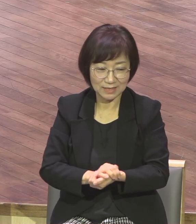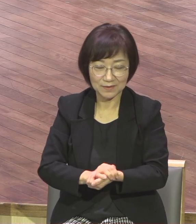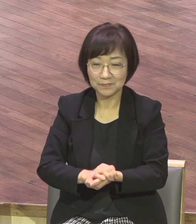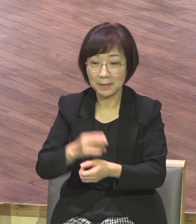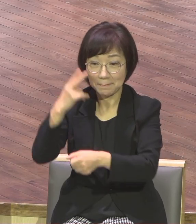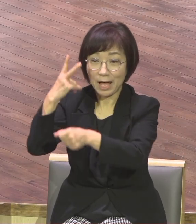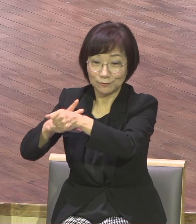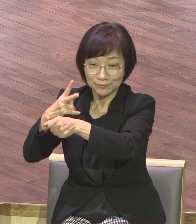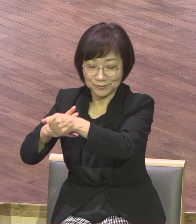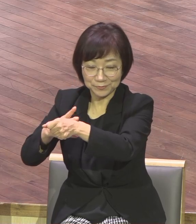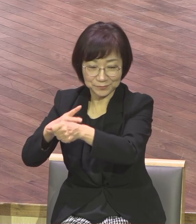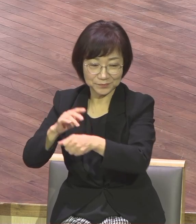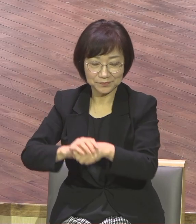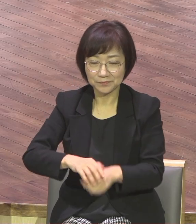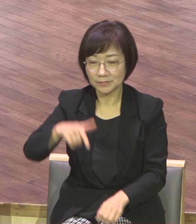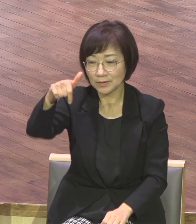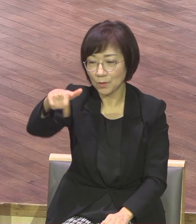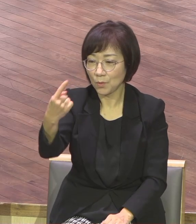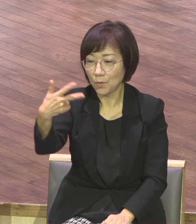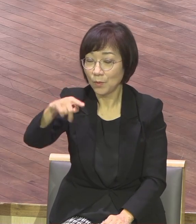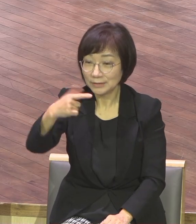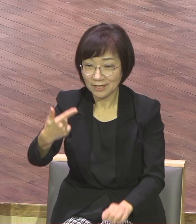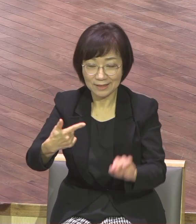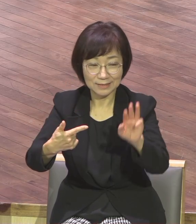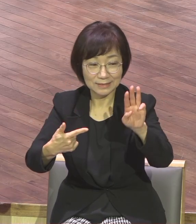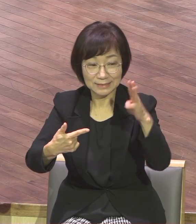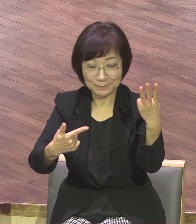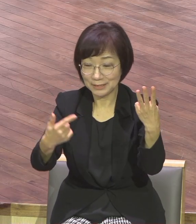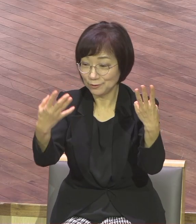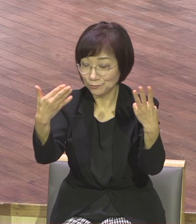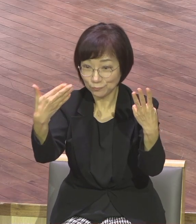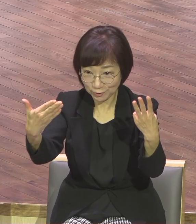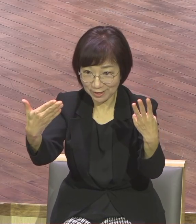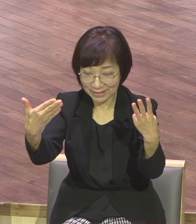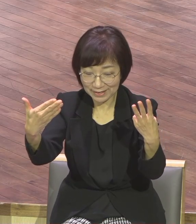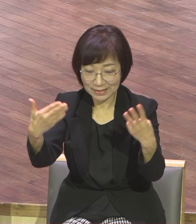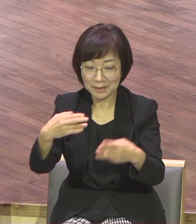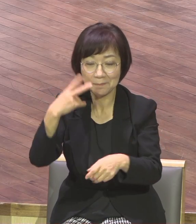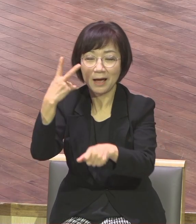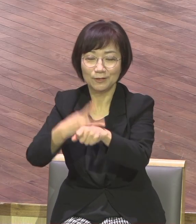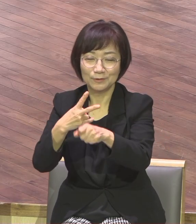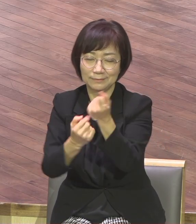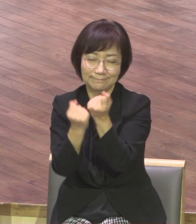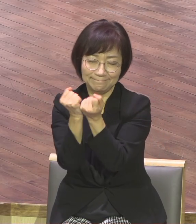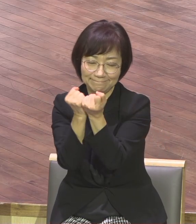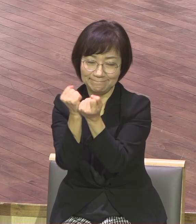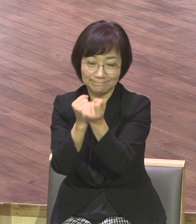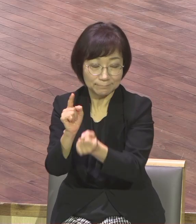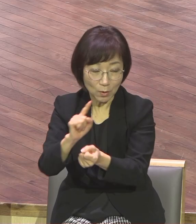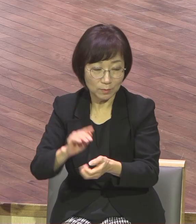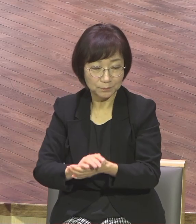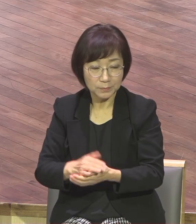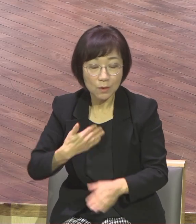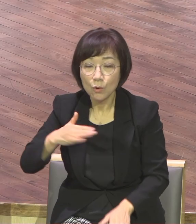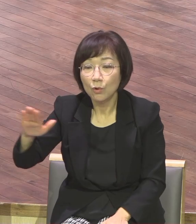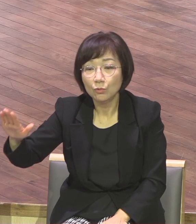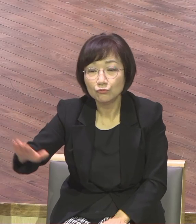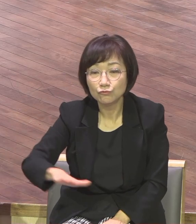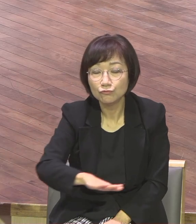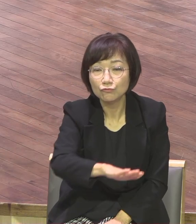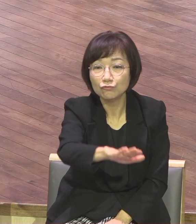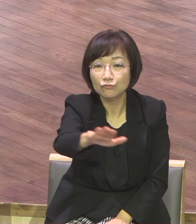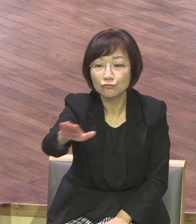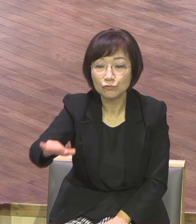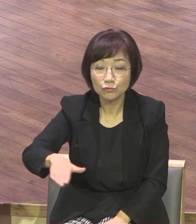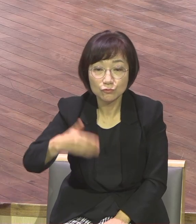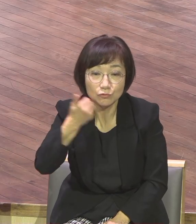골도전서 3장 9절에 우리가 가지고 있어야 될 영적 정체성에 대해서 밝히고 있어요. 우리는